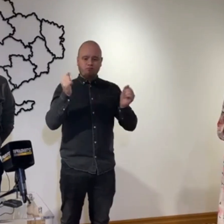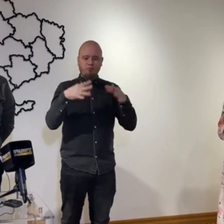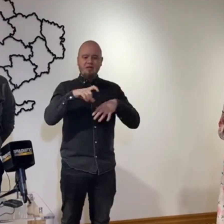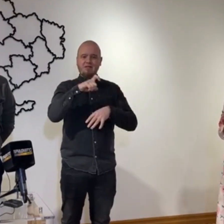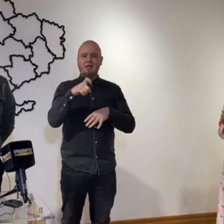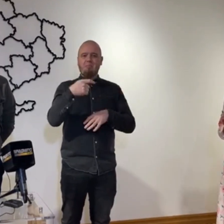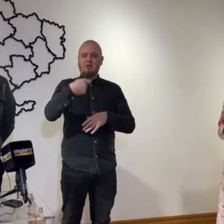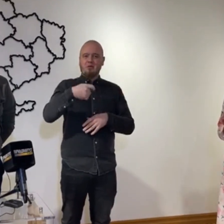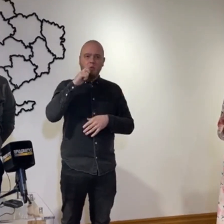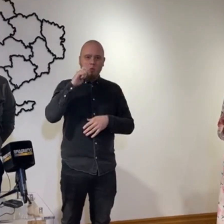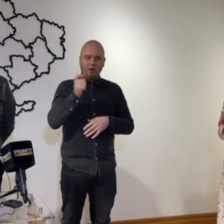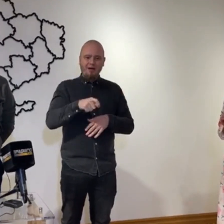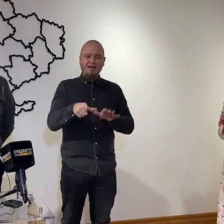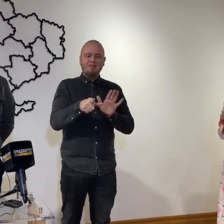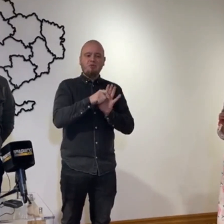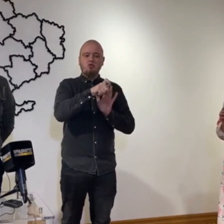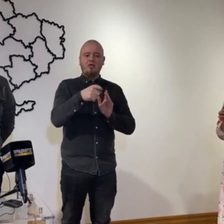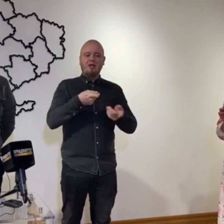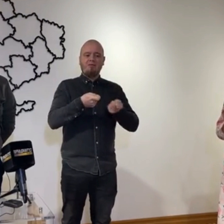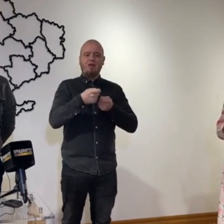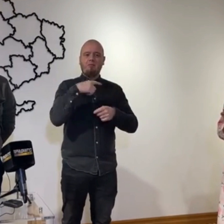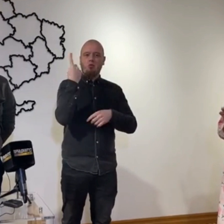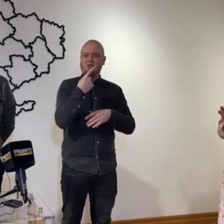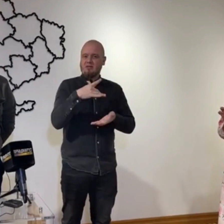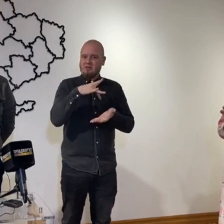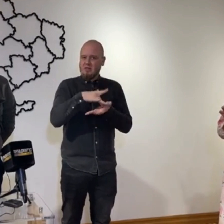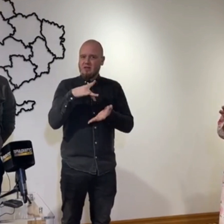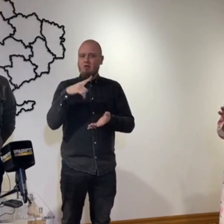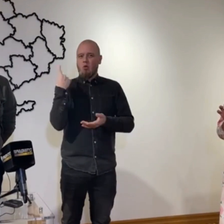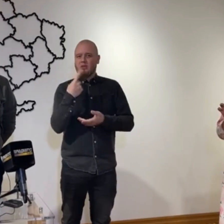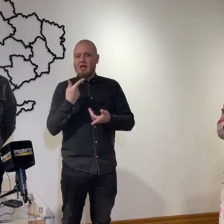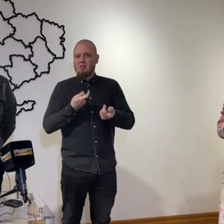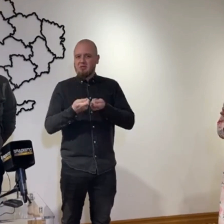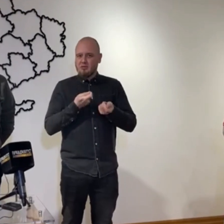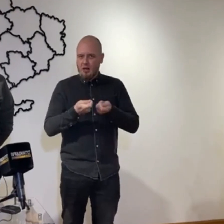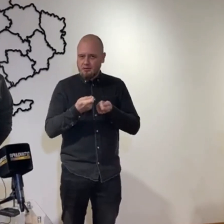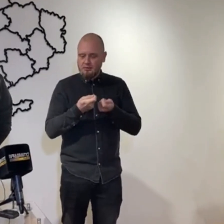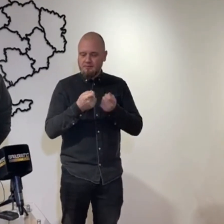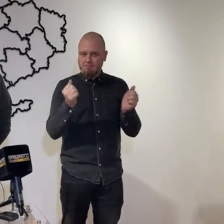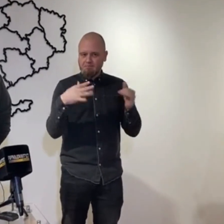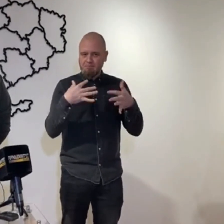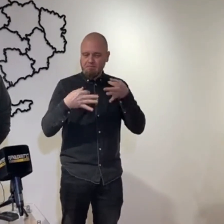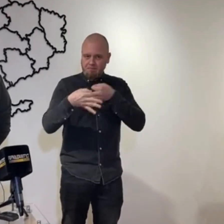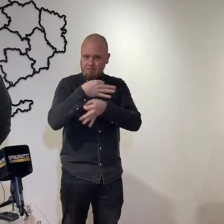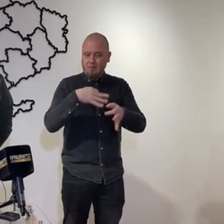України спільно з керівниками обласних центрів і обласних адміністрацій. Так.